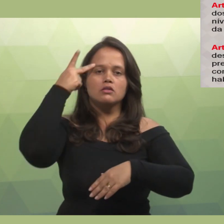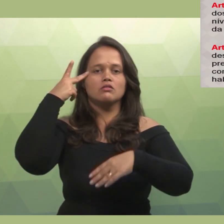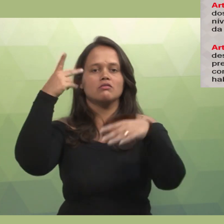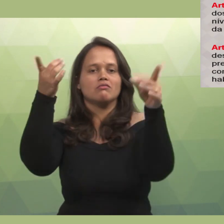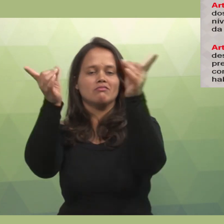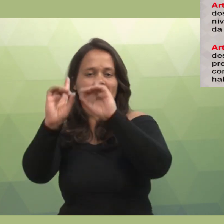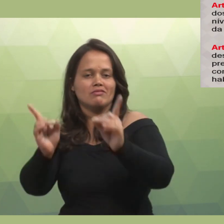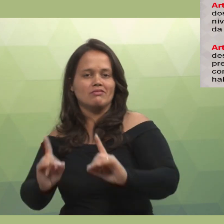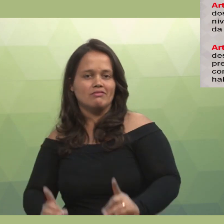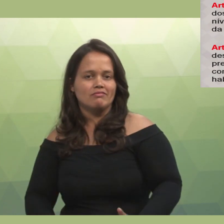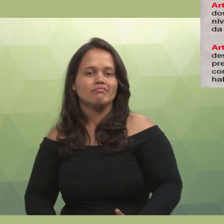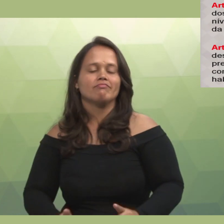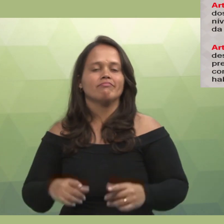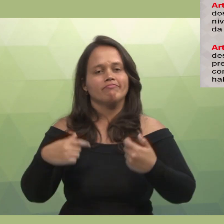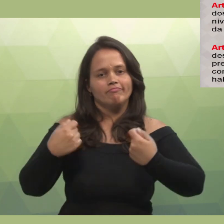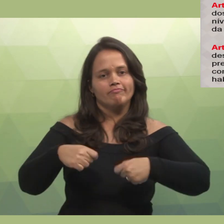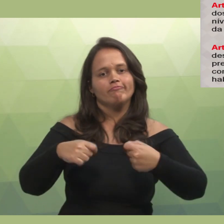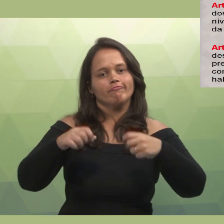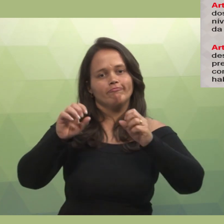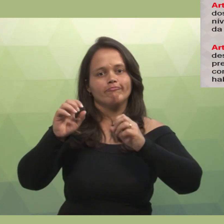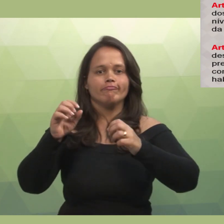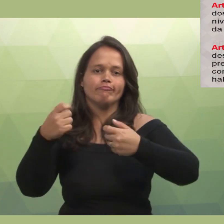de necessidades especiais.